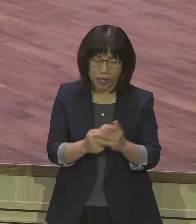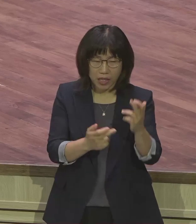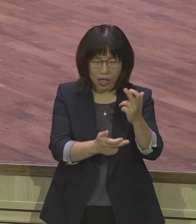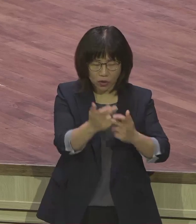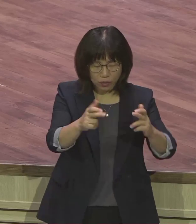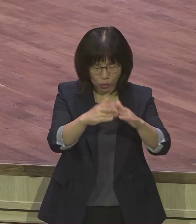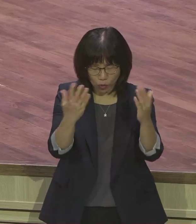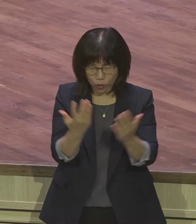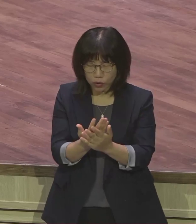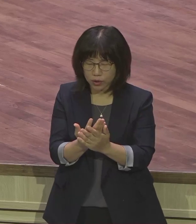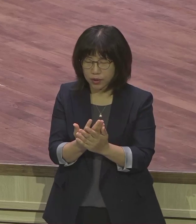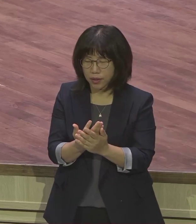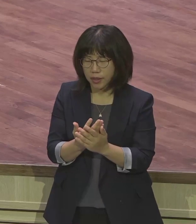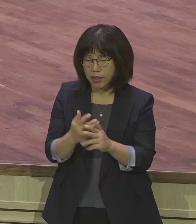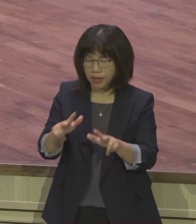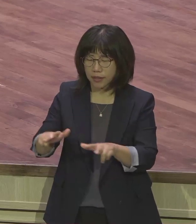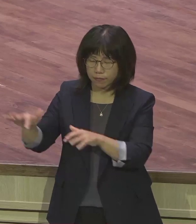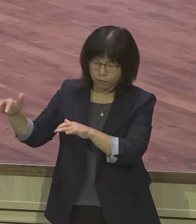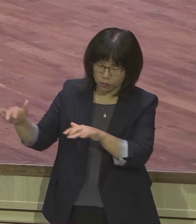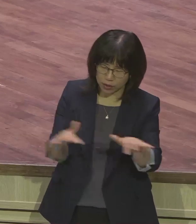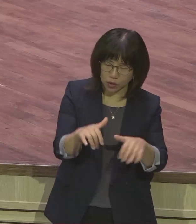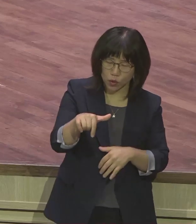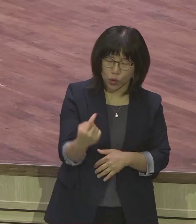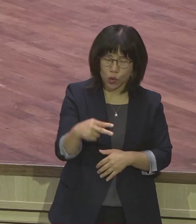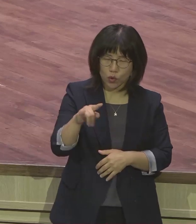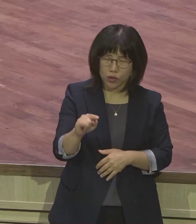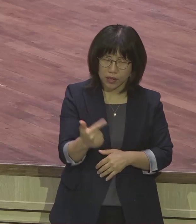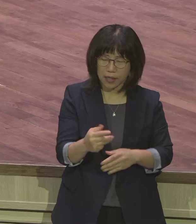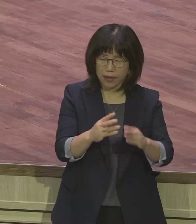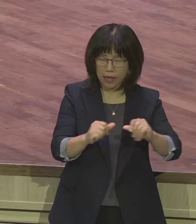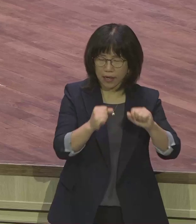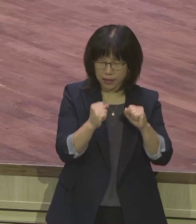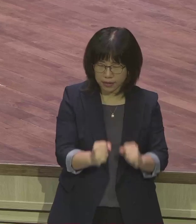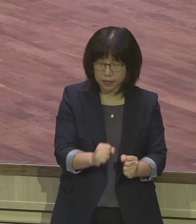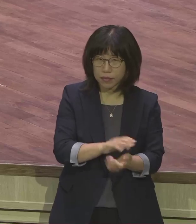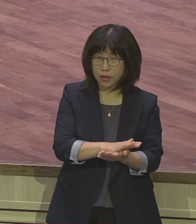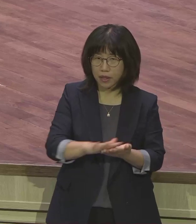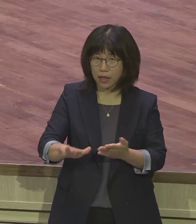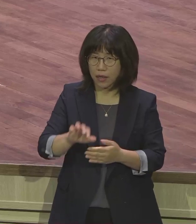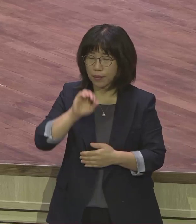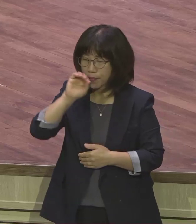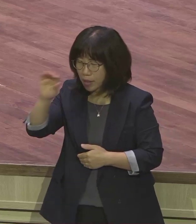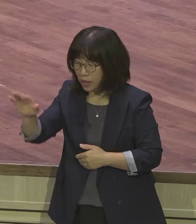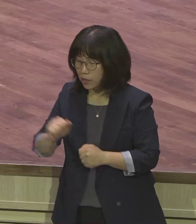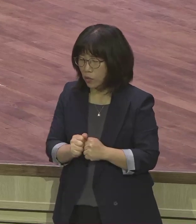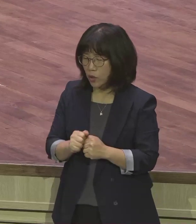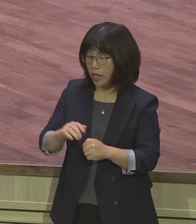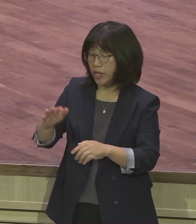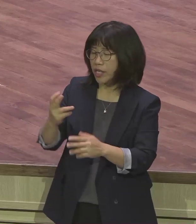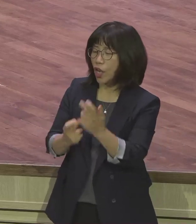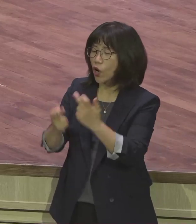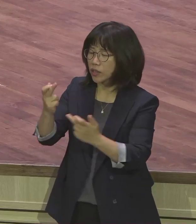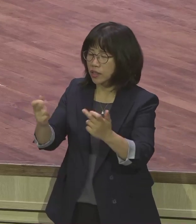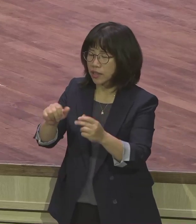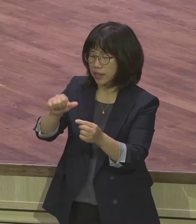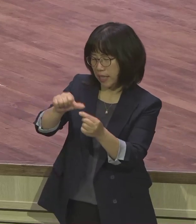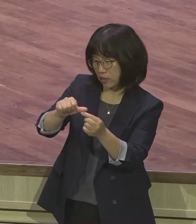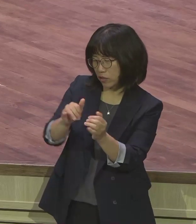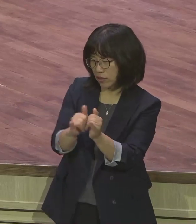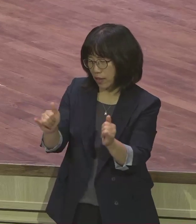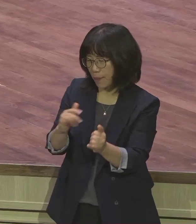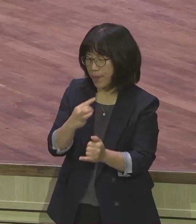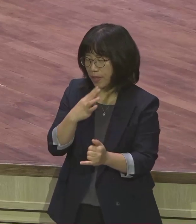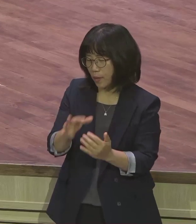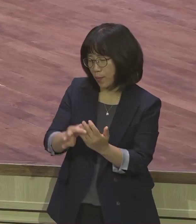가난 땅에서 와서 고샌땅에 있나이다 하고 그의 형들 중 다섯 명을 택하여 바로에게 보이니 바로가 요셉의